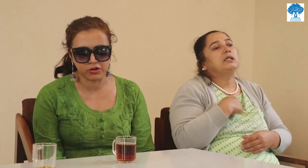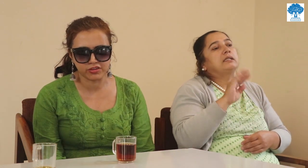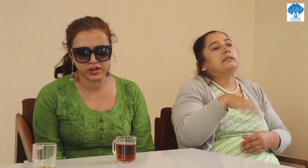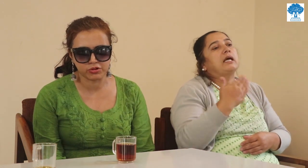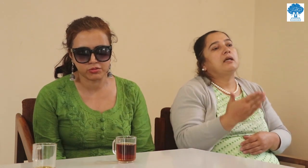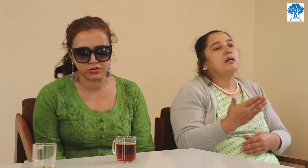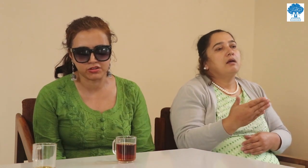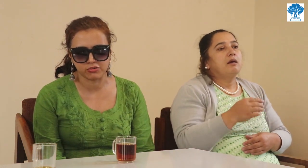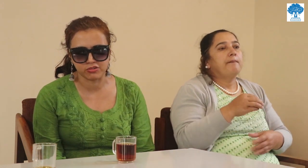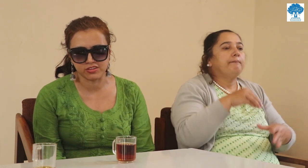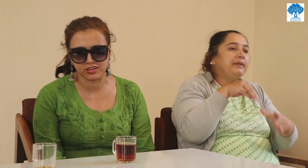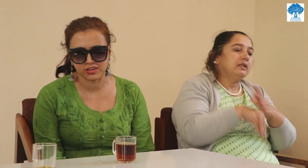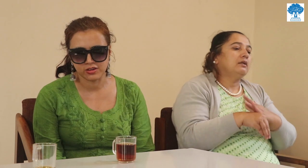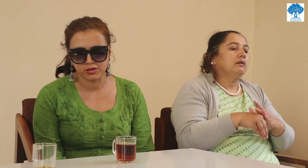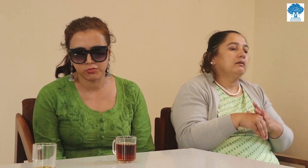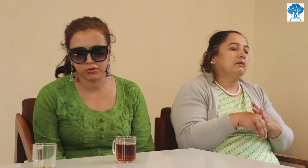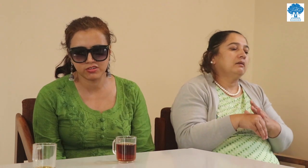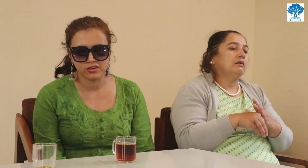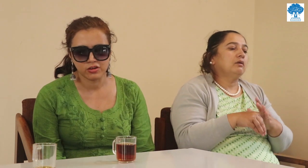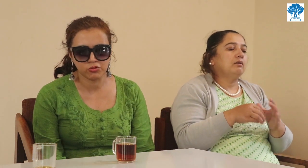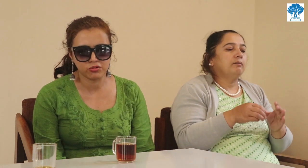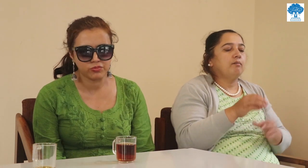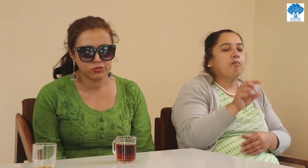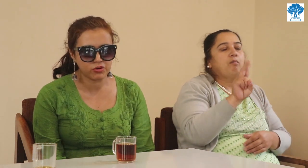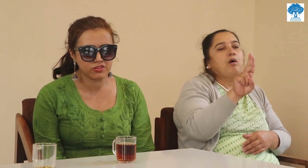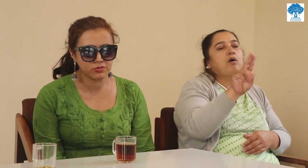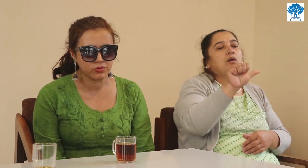मेरो भजैनाबाट भित्र कोचिदिएँ